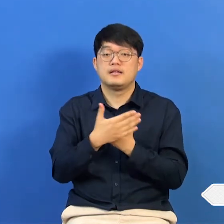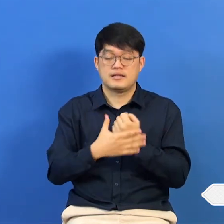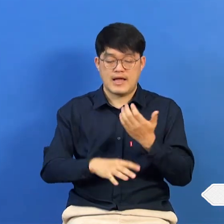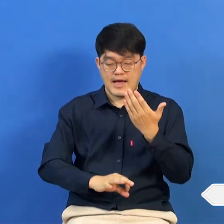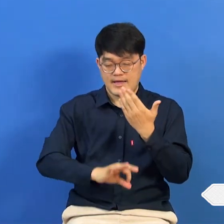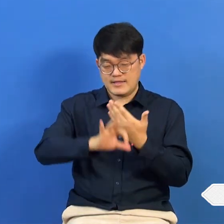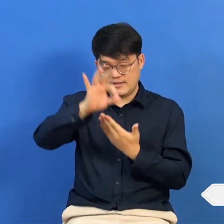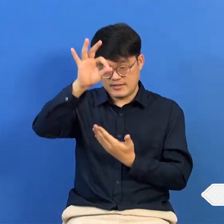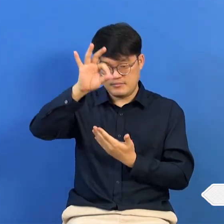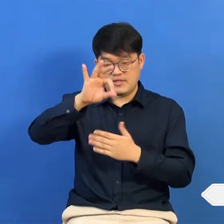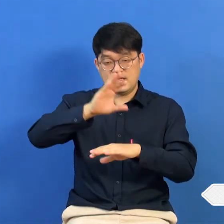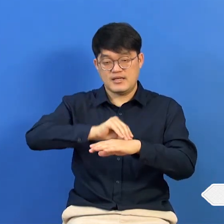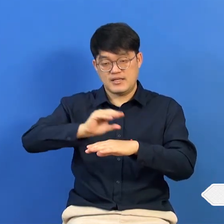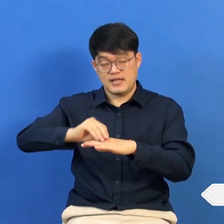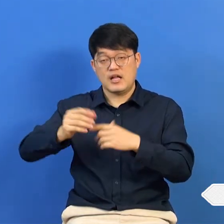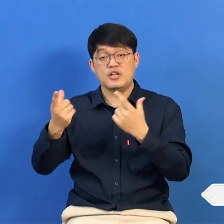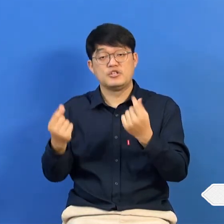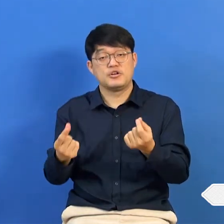이슬처럼